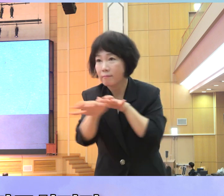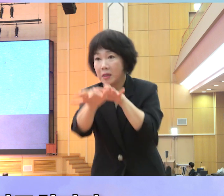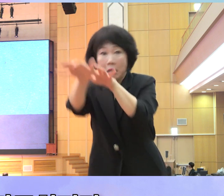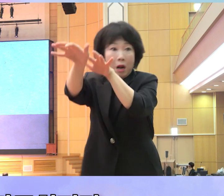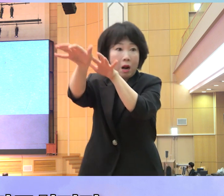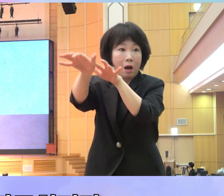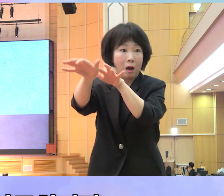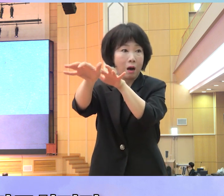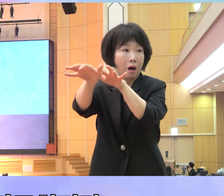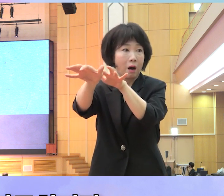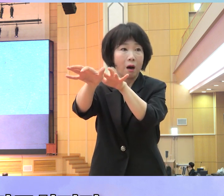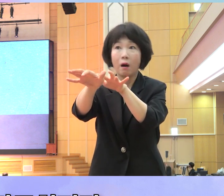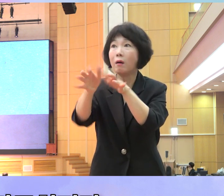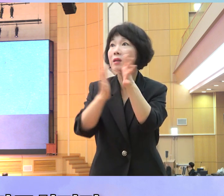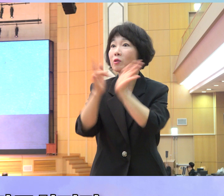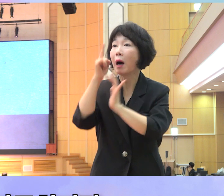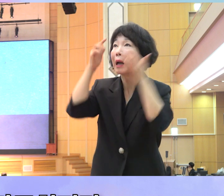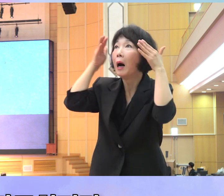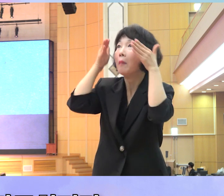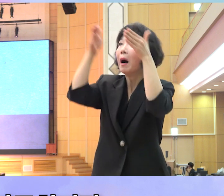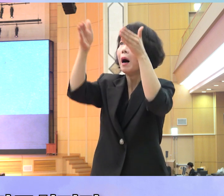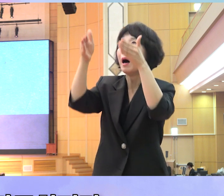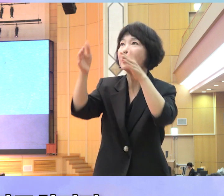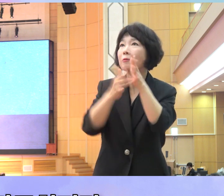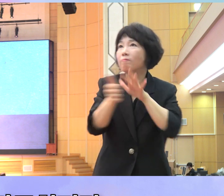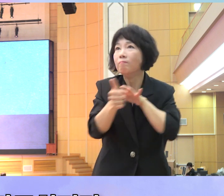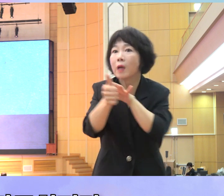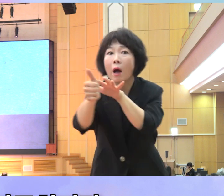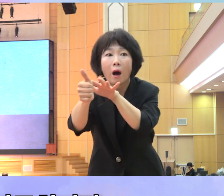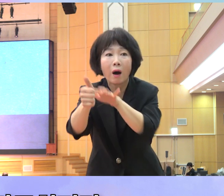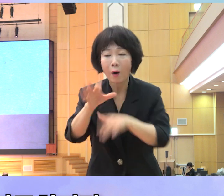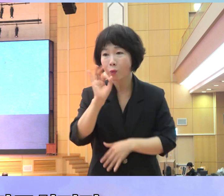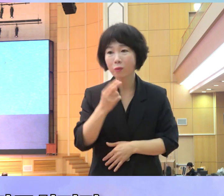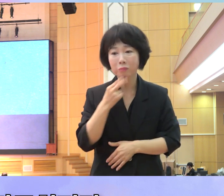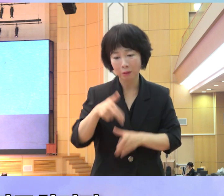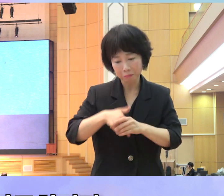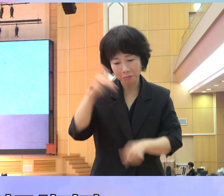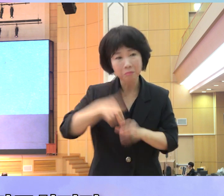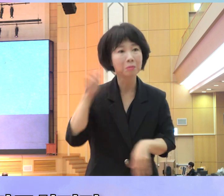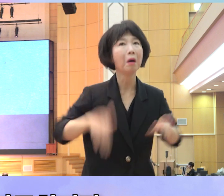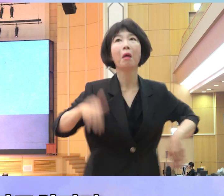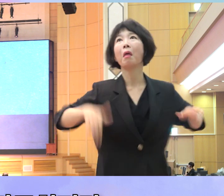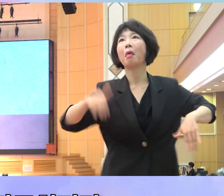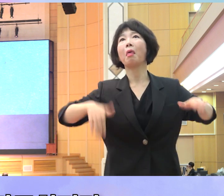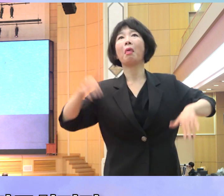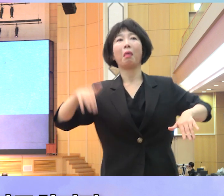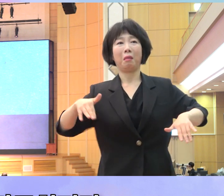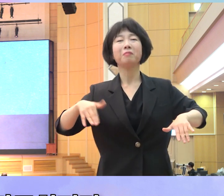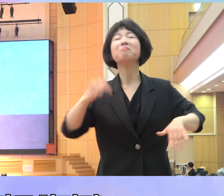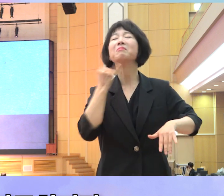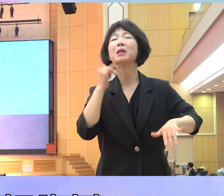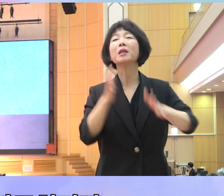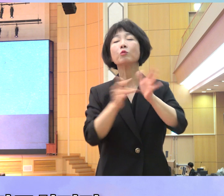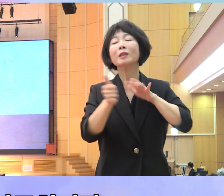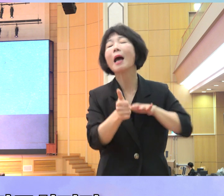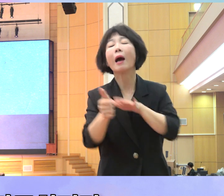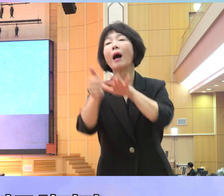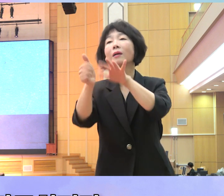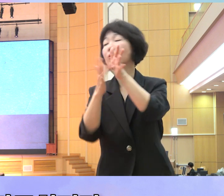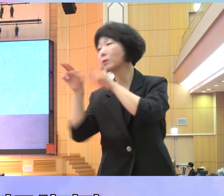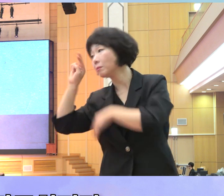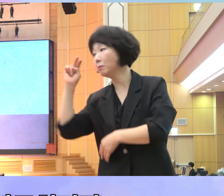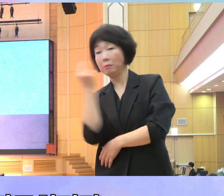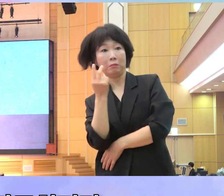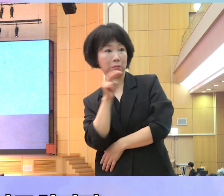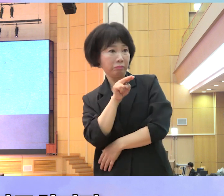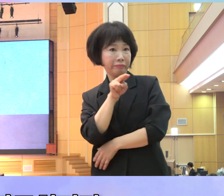그냥 예수님 하나만 보고 이렇게 쫓아다니는 사람들입니다. 그래서 예수님이 불쌍히 여기사